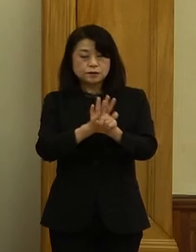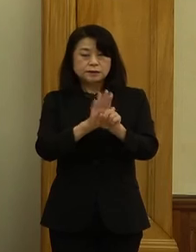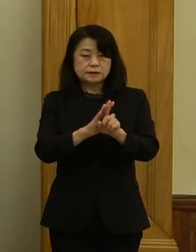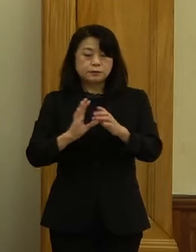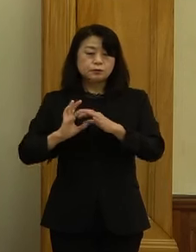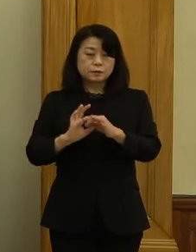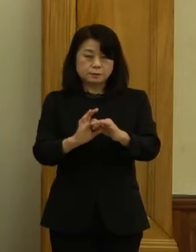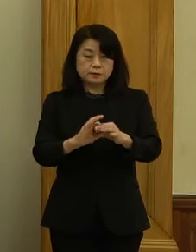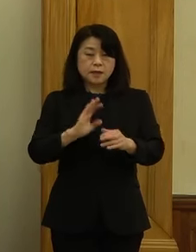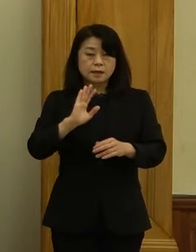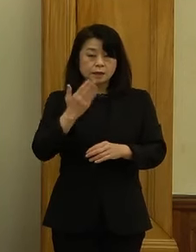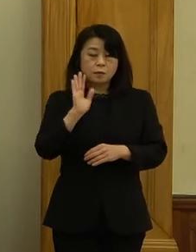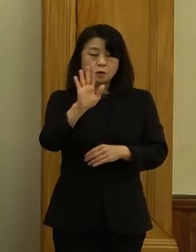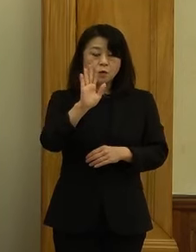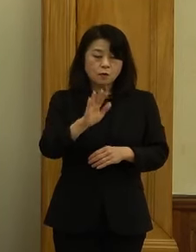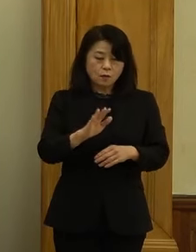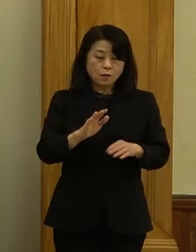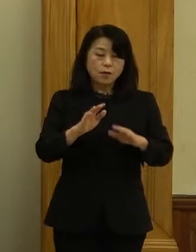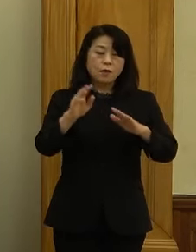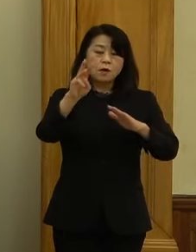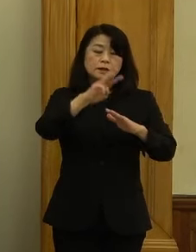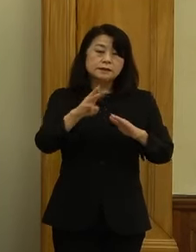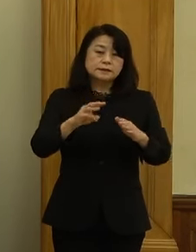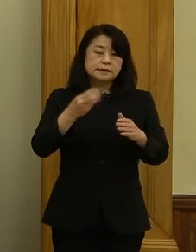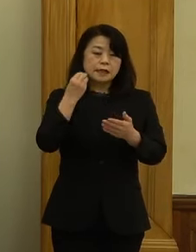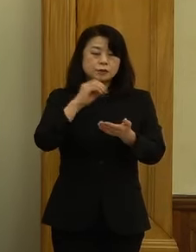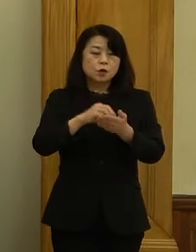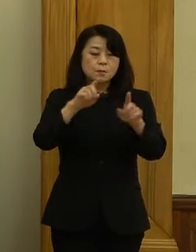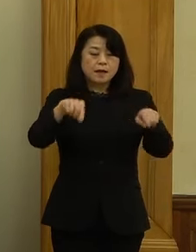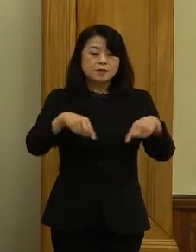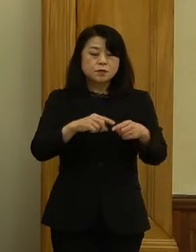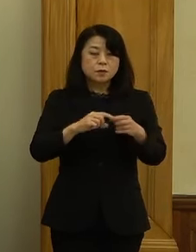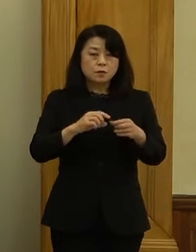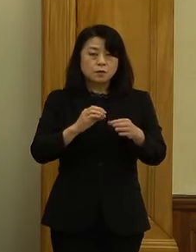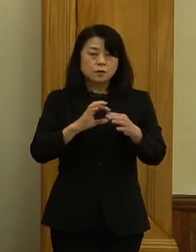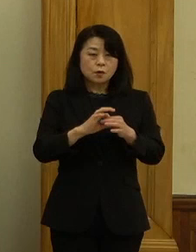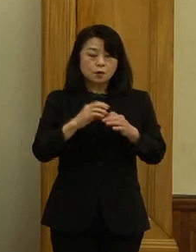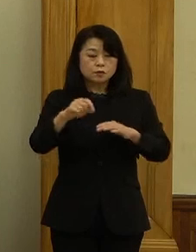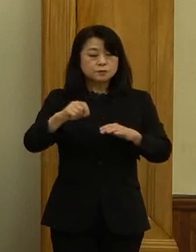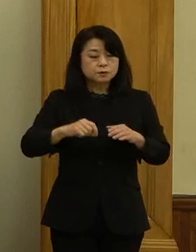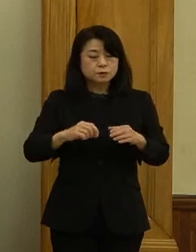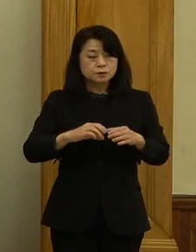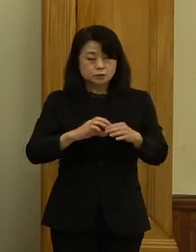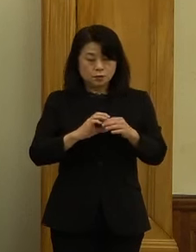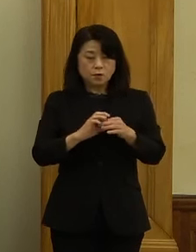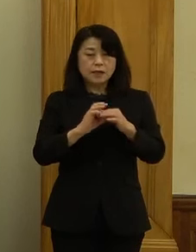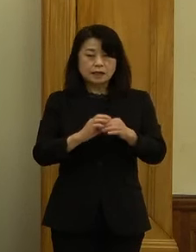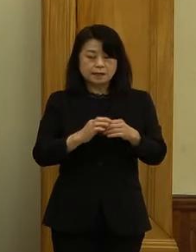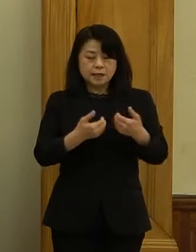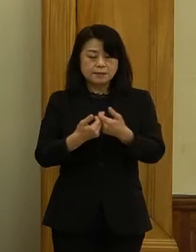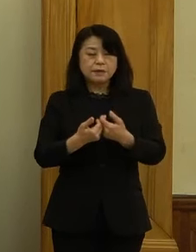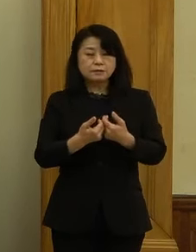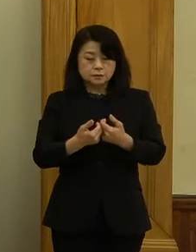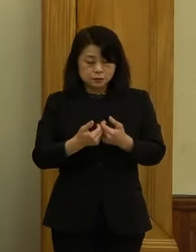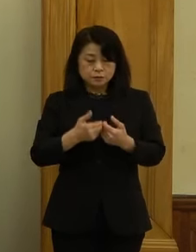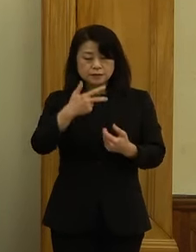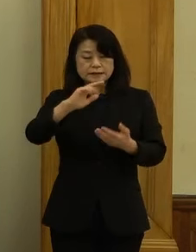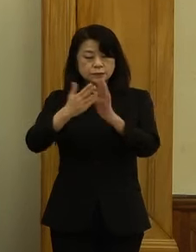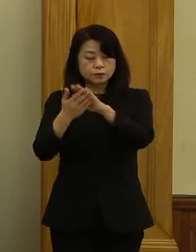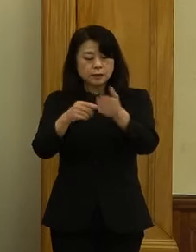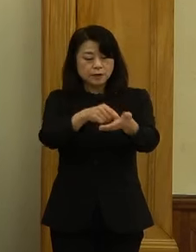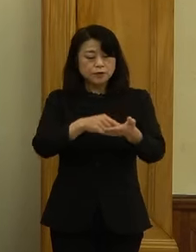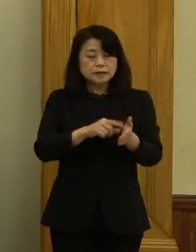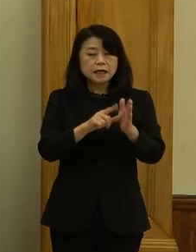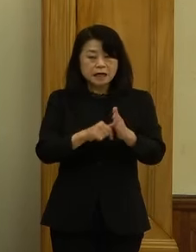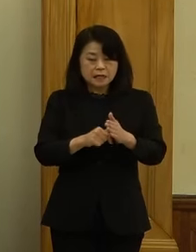今後特に理財証明書関係業務の一迫などにより市長村から要請があれば全長を上げて